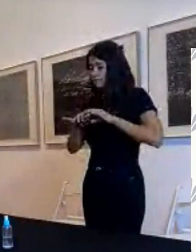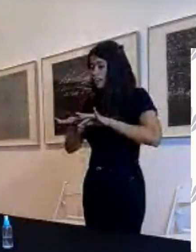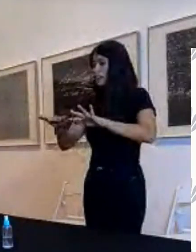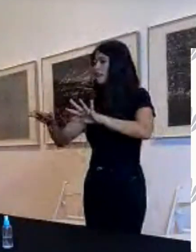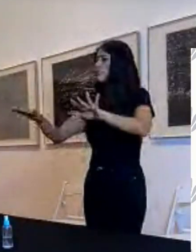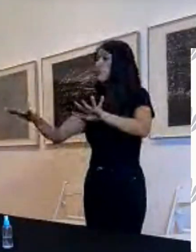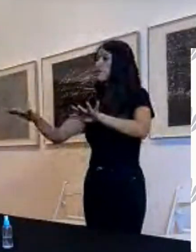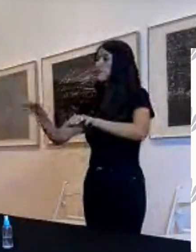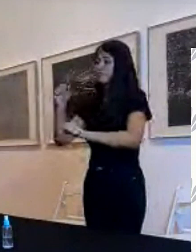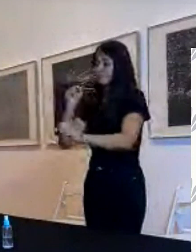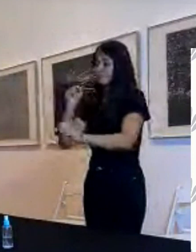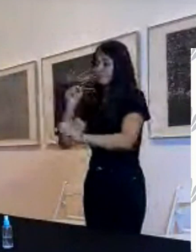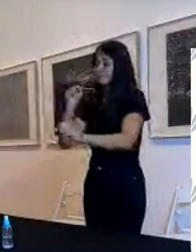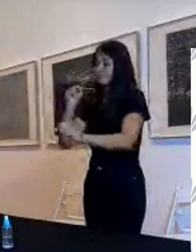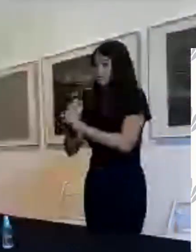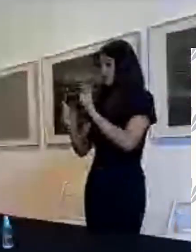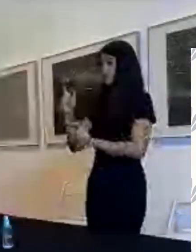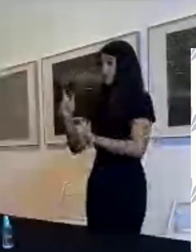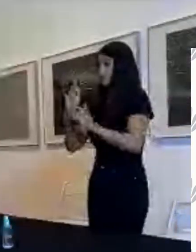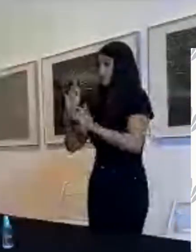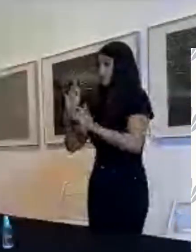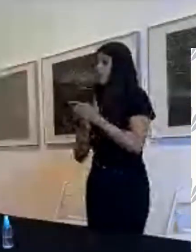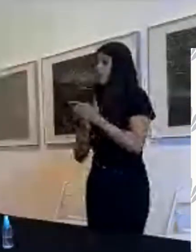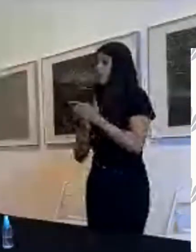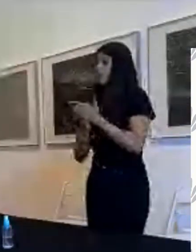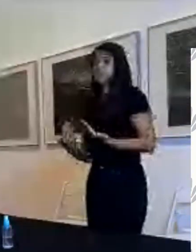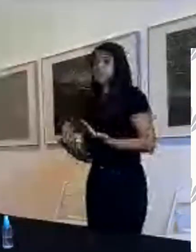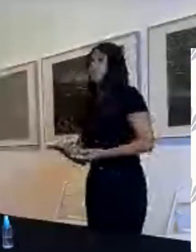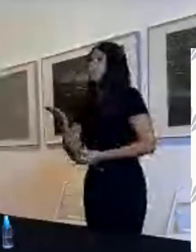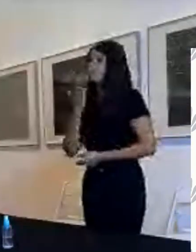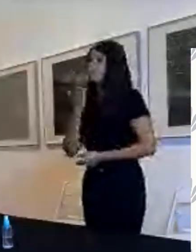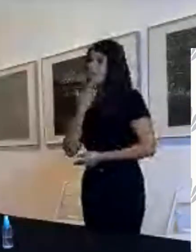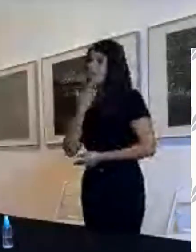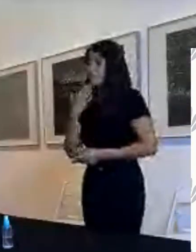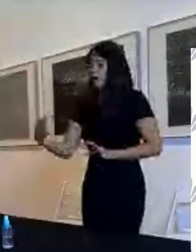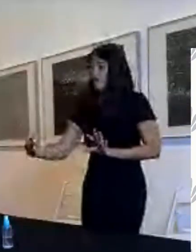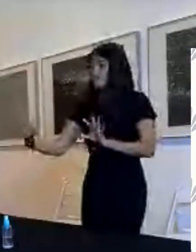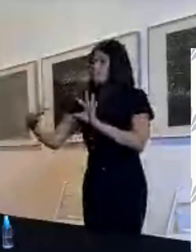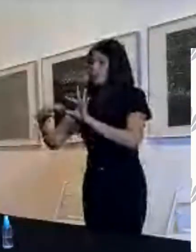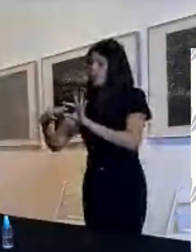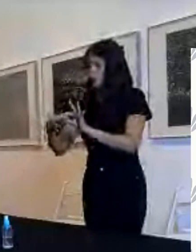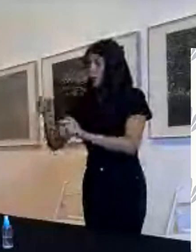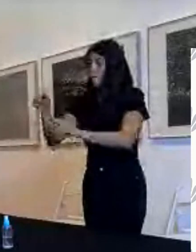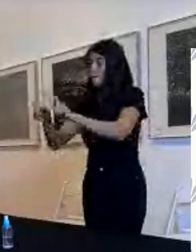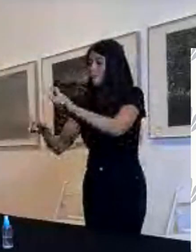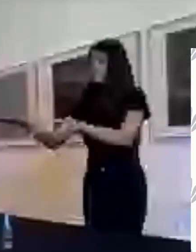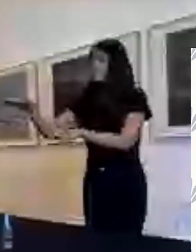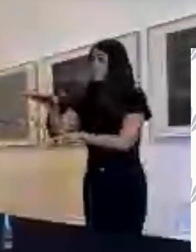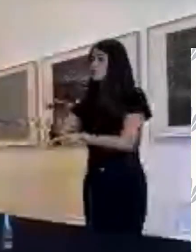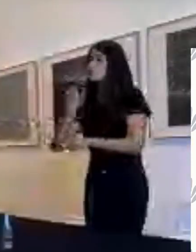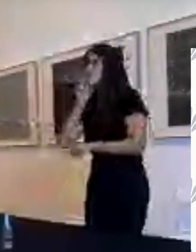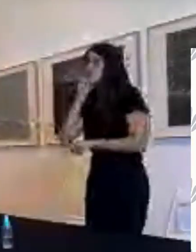el trabajo de los artistas y también para vincular a las personas mayores con el